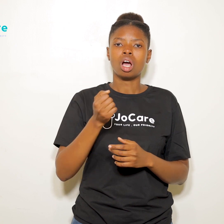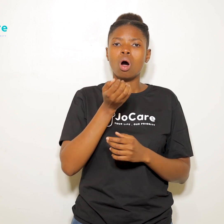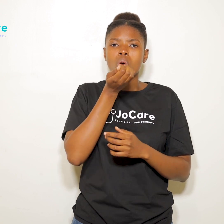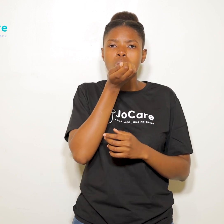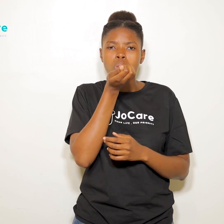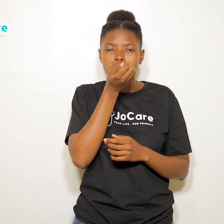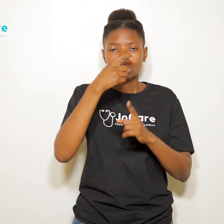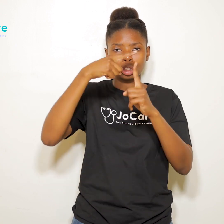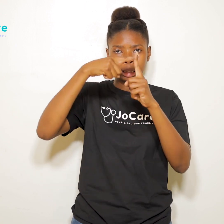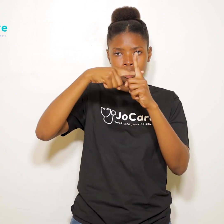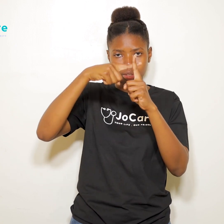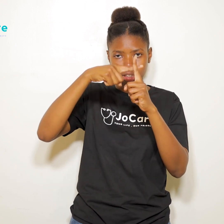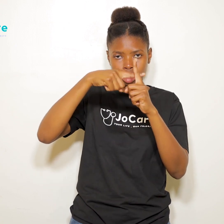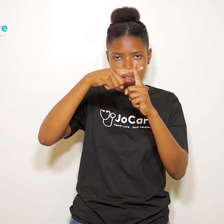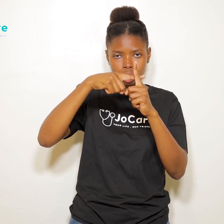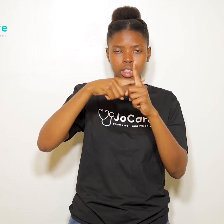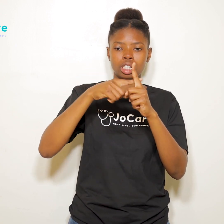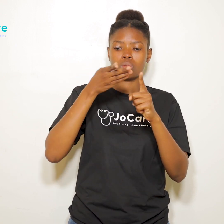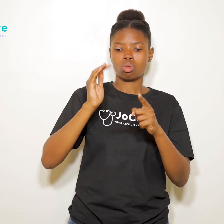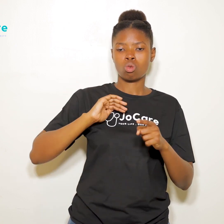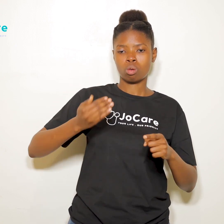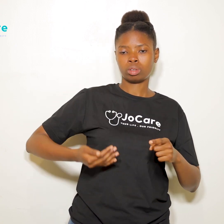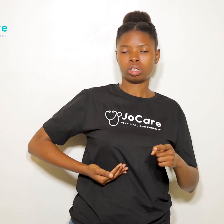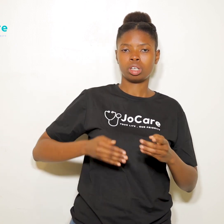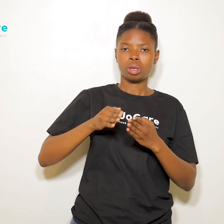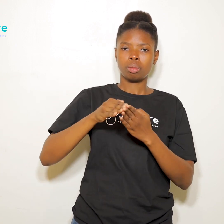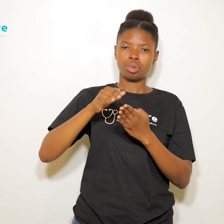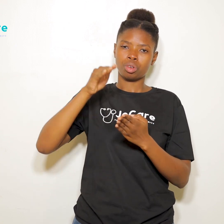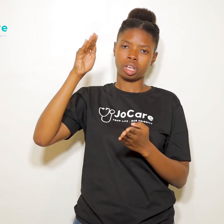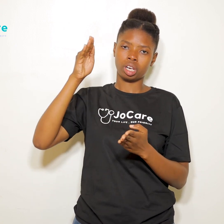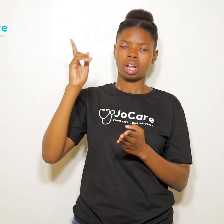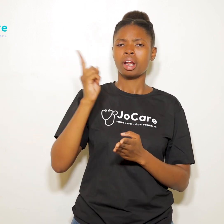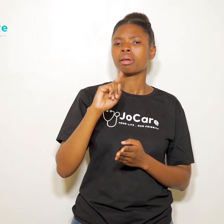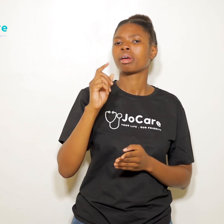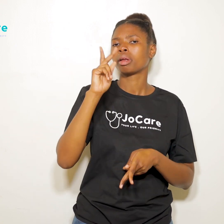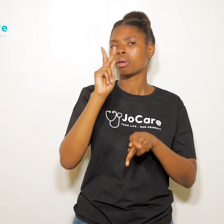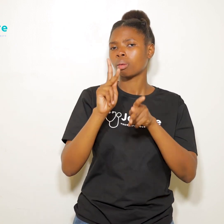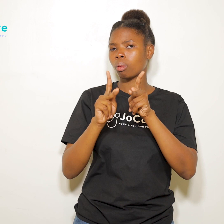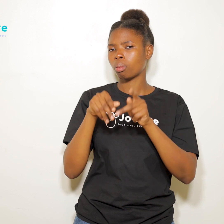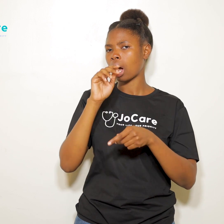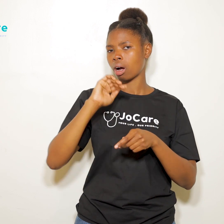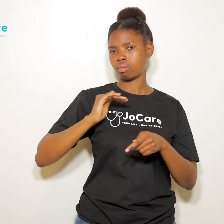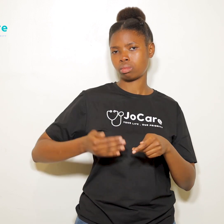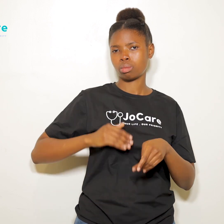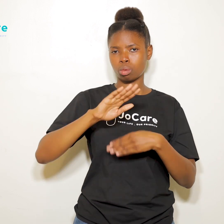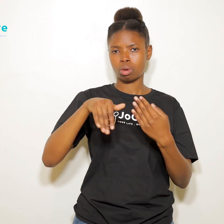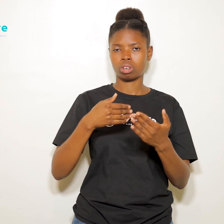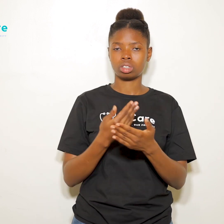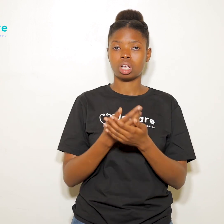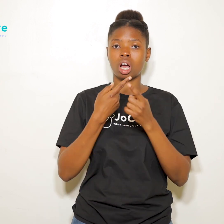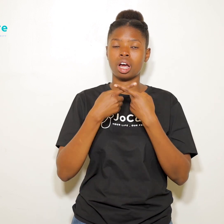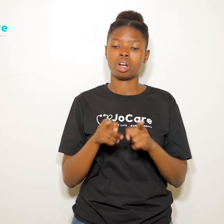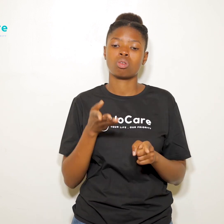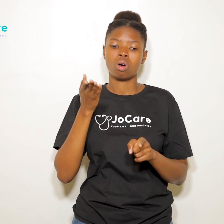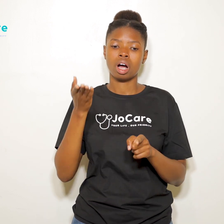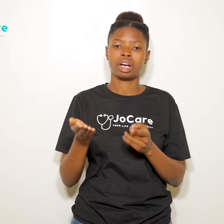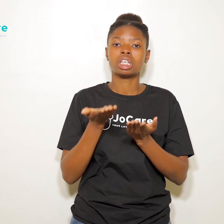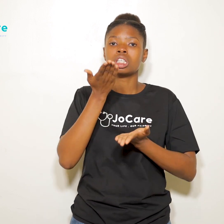ubushyuhe bwo mu mubiri w'umudamu nanone buriyongera, si ku badamu bose, ariko hari igihe igipimo cy'ubushyuhe bwo mu mubiri